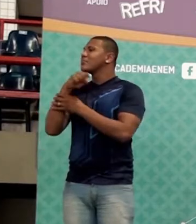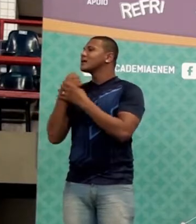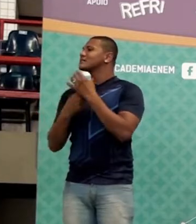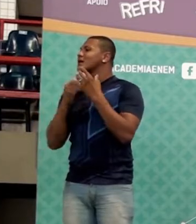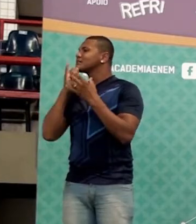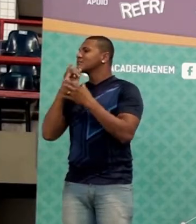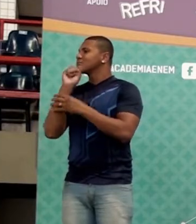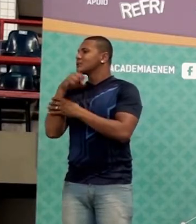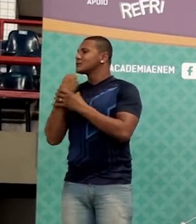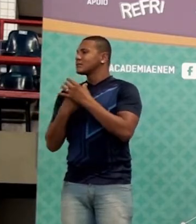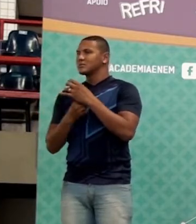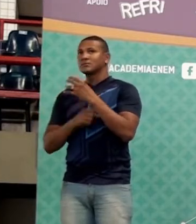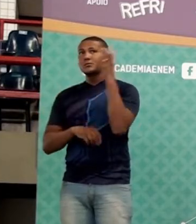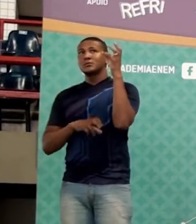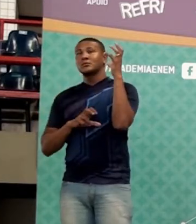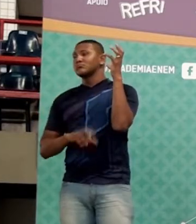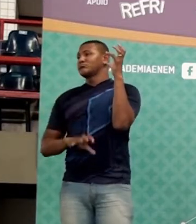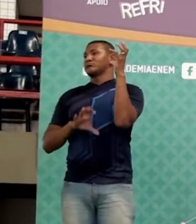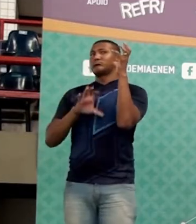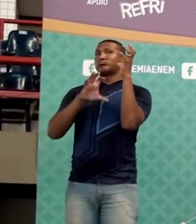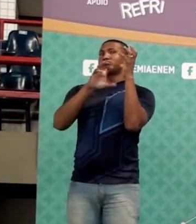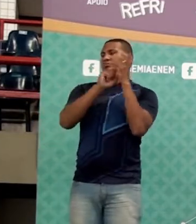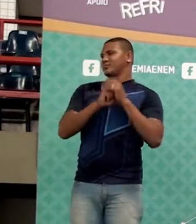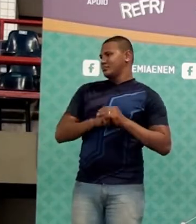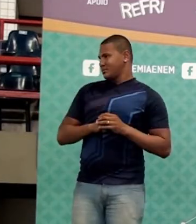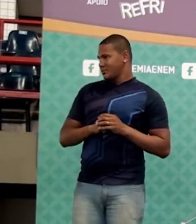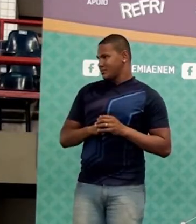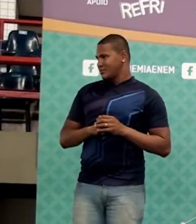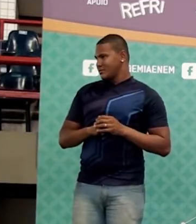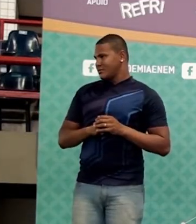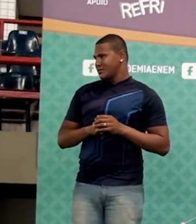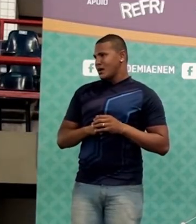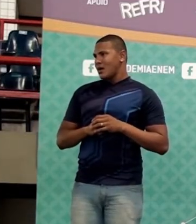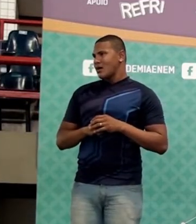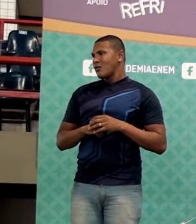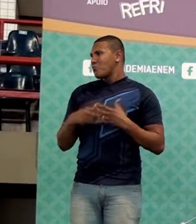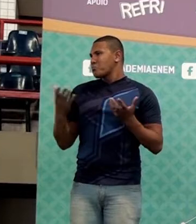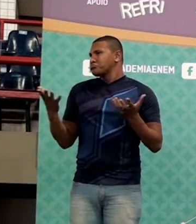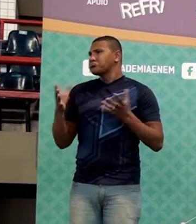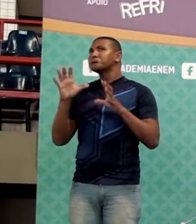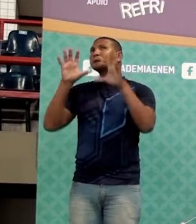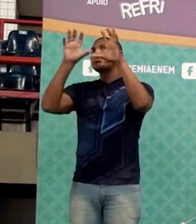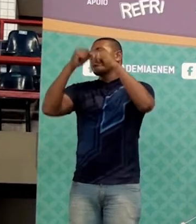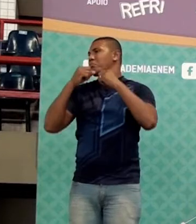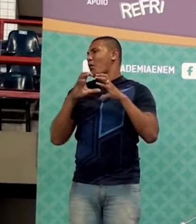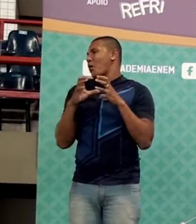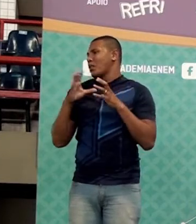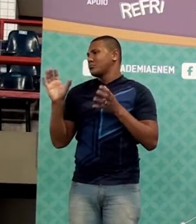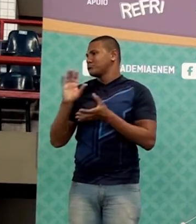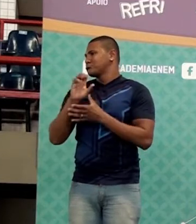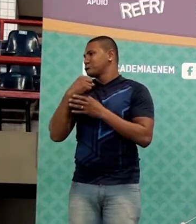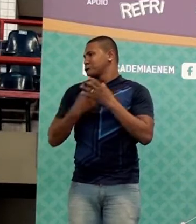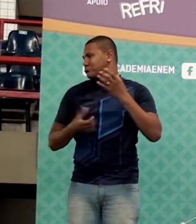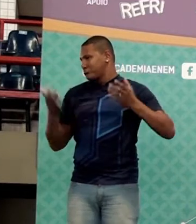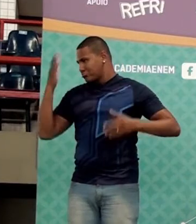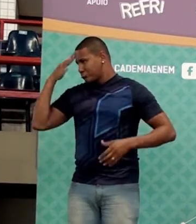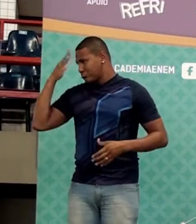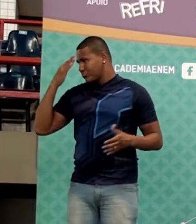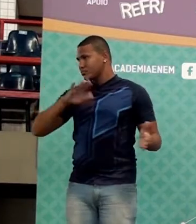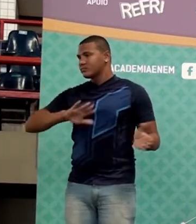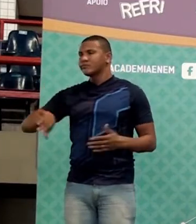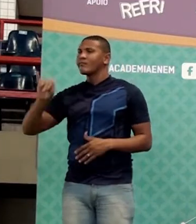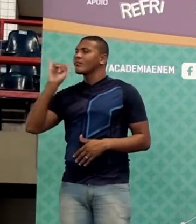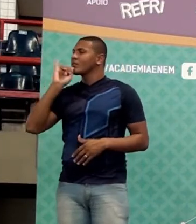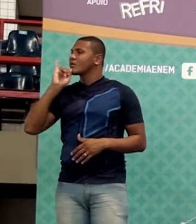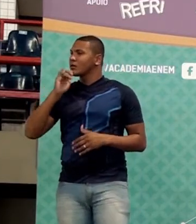as praças caminhar. Vai fazer um Cooper. E antigamente, na pré-história, meu amigo